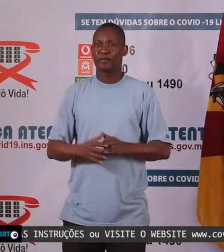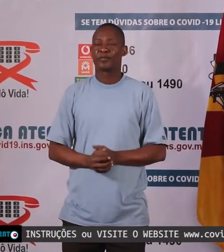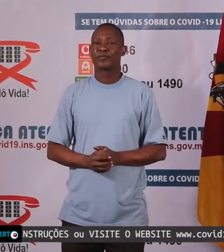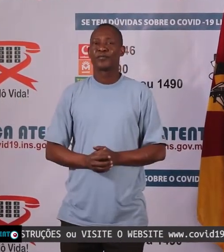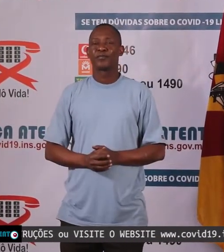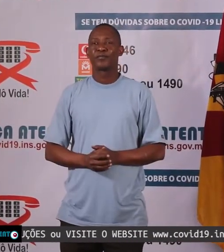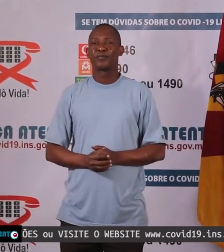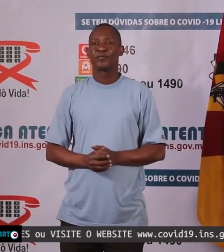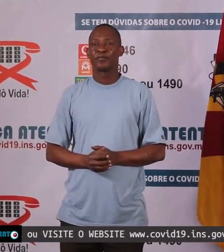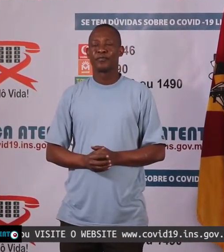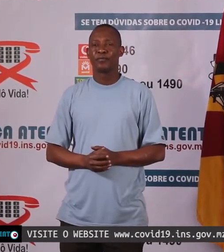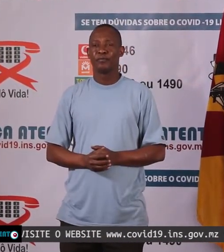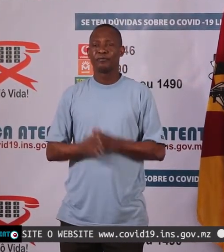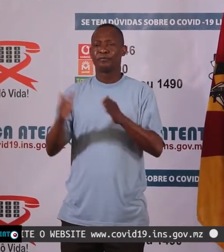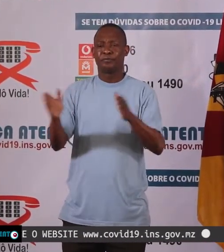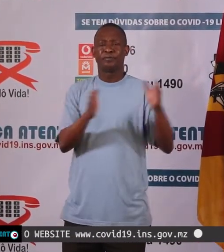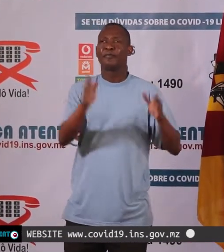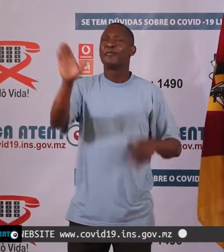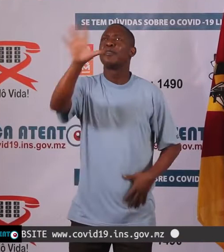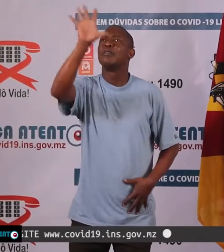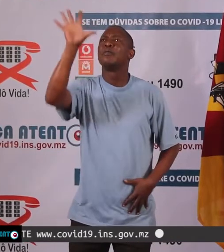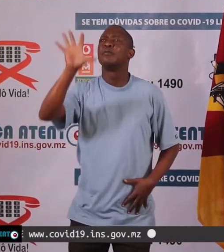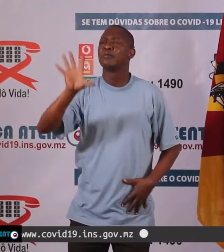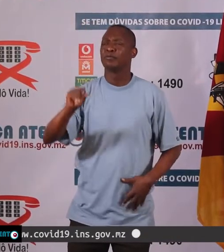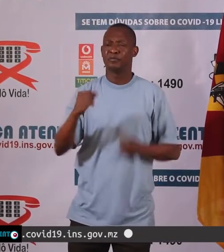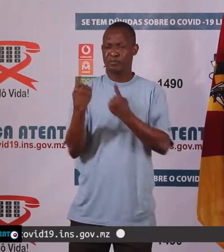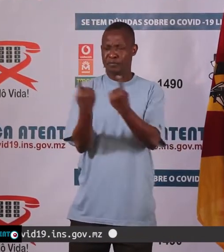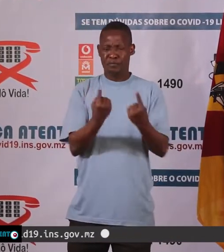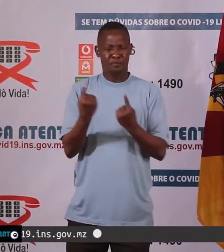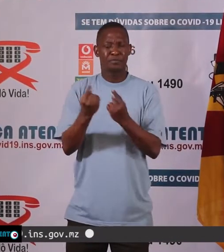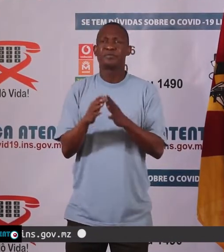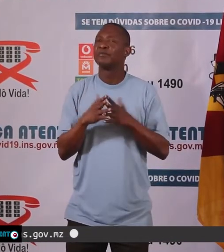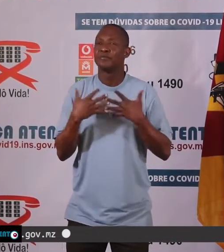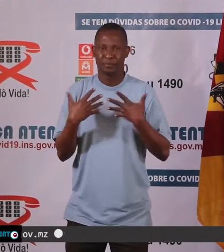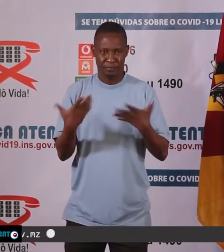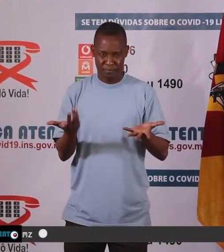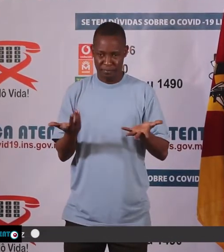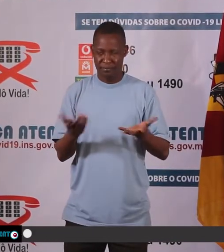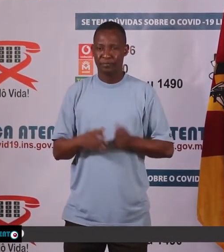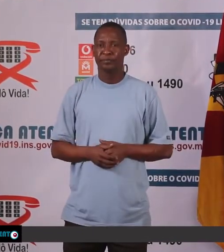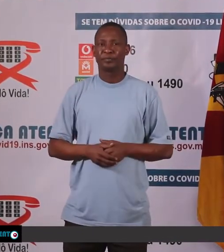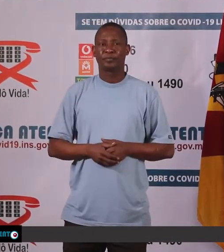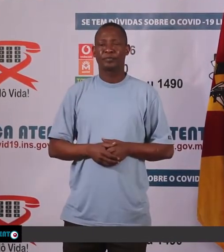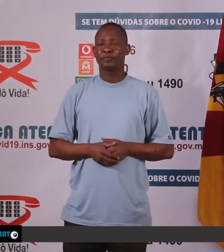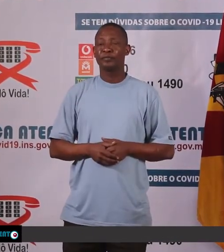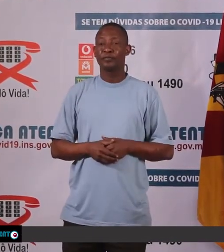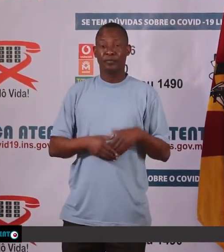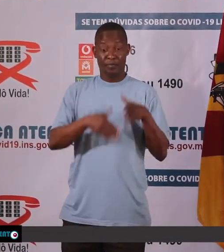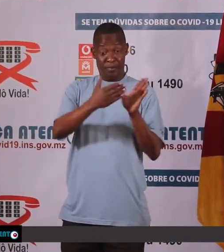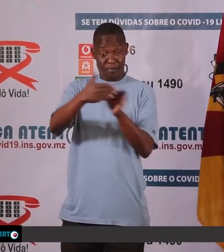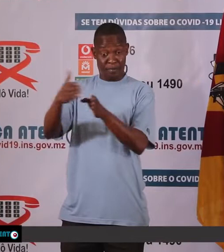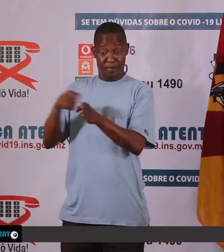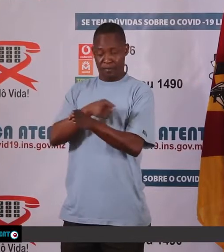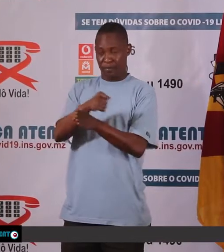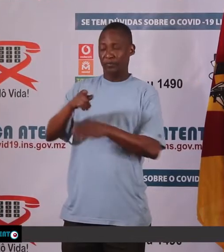E como é que nós estamos no nosso continente? Em termos de casos, dizer que da fonte nossa, que é